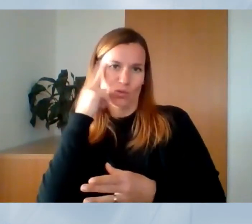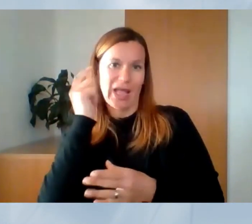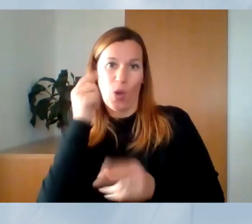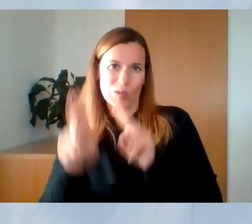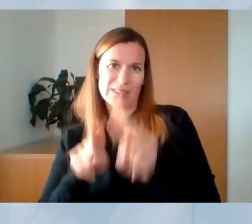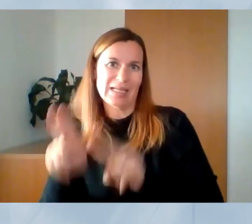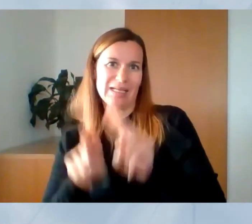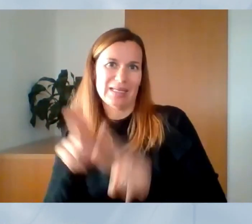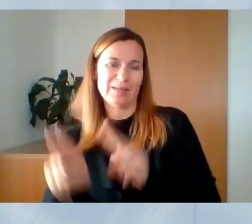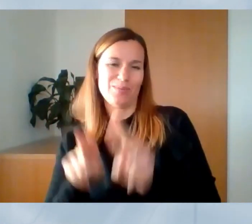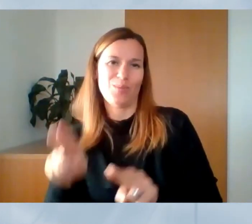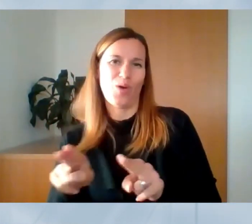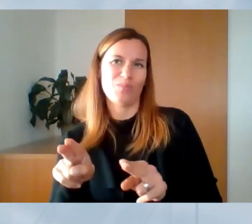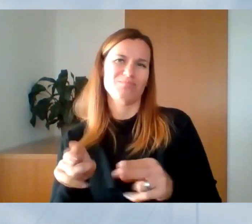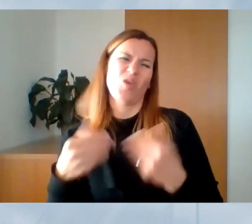pozna oskrbo